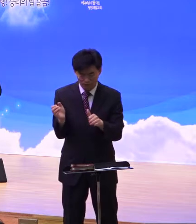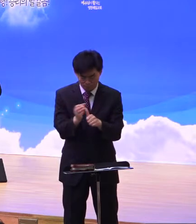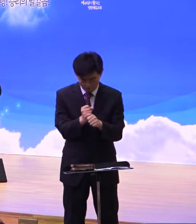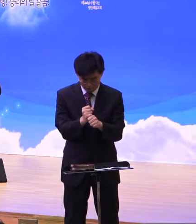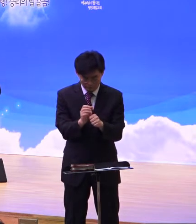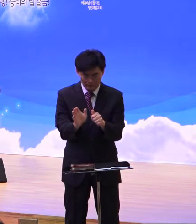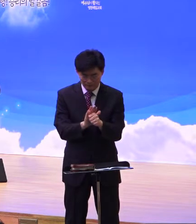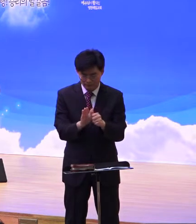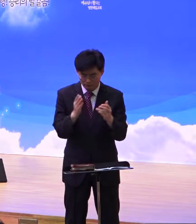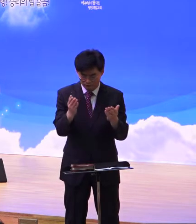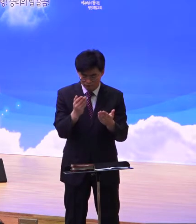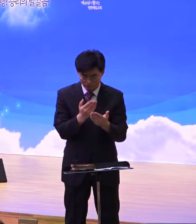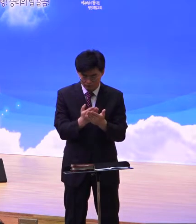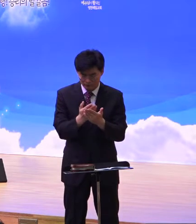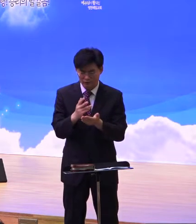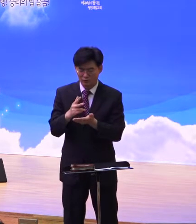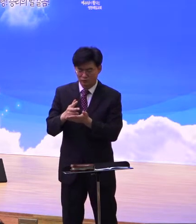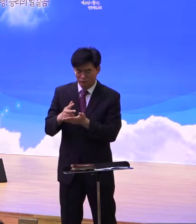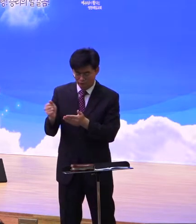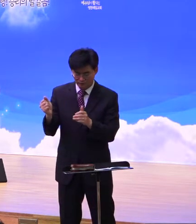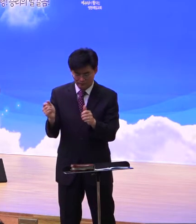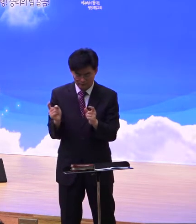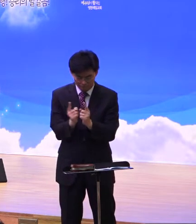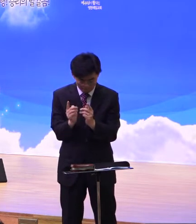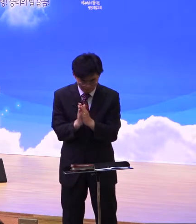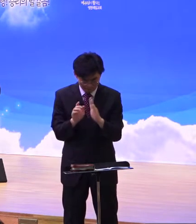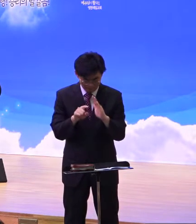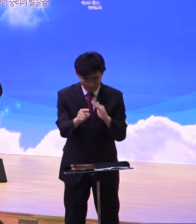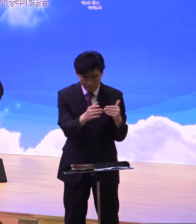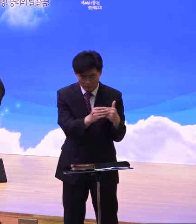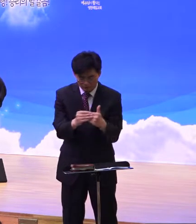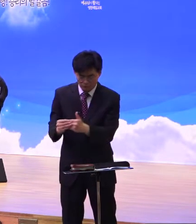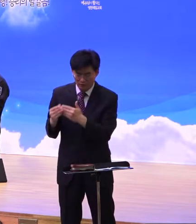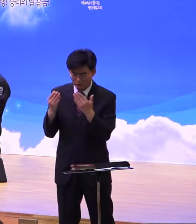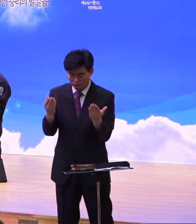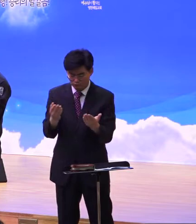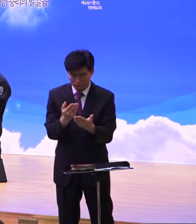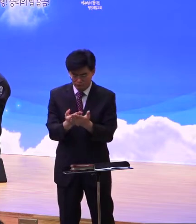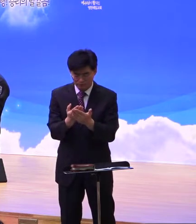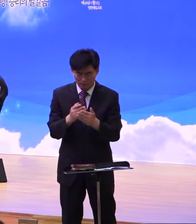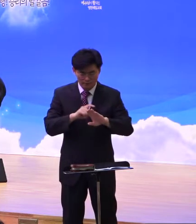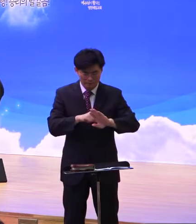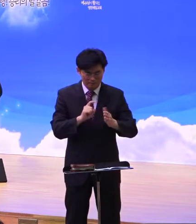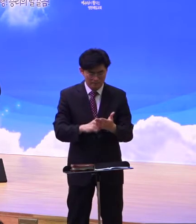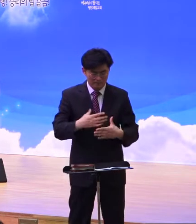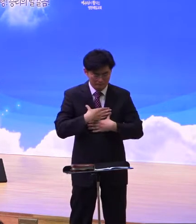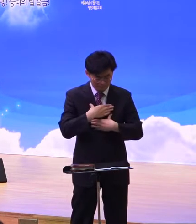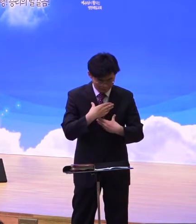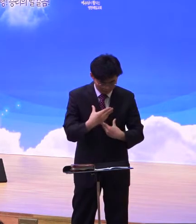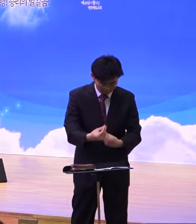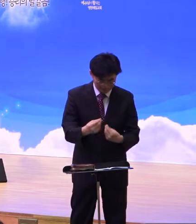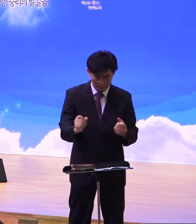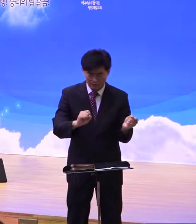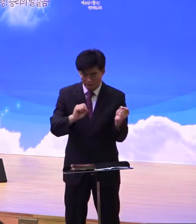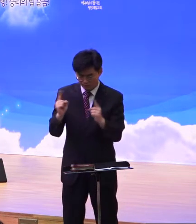주시옵고 주님의 인도하심을 통하여 마음의 평안과 회복의 은혜를